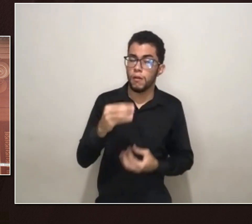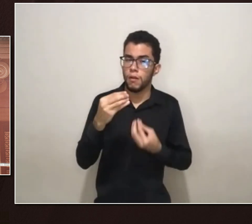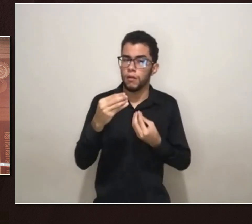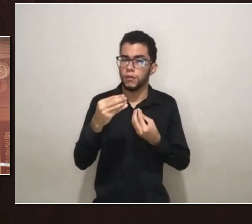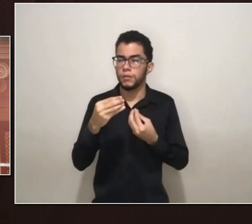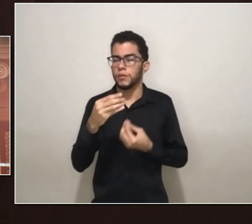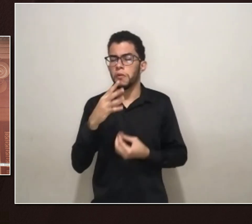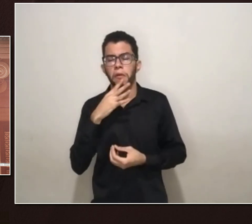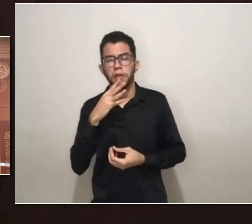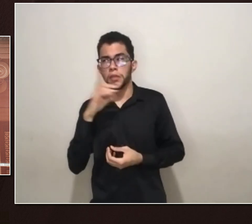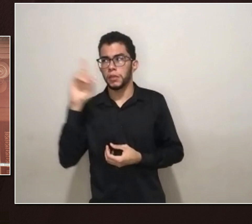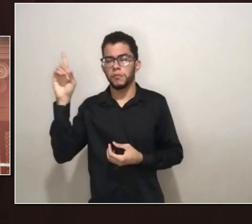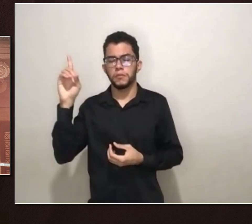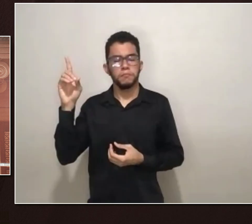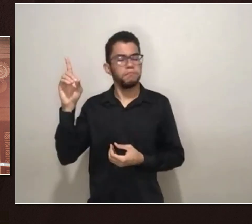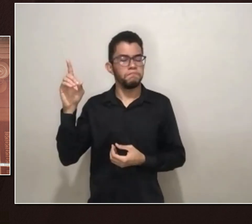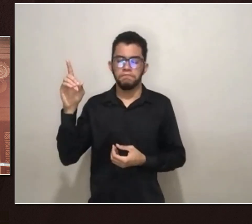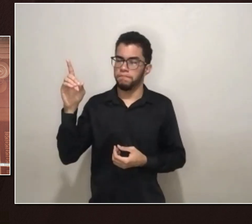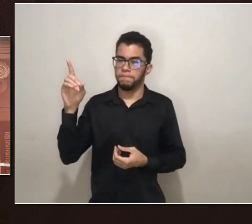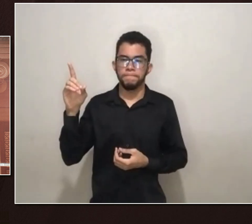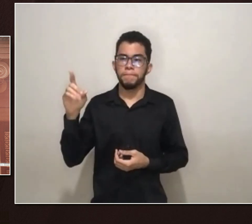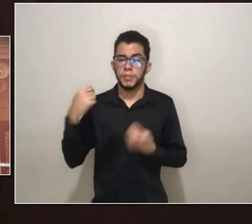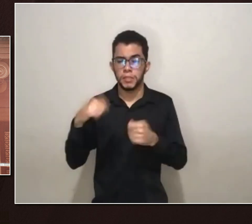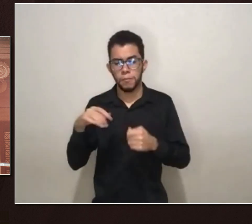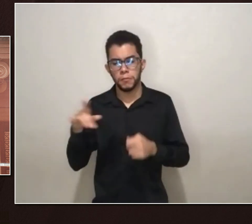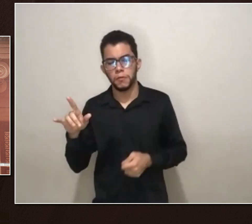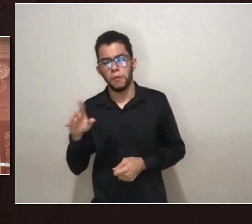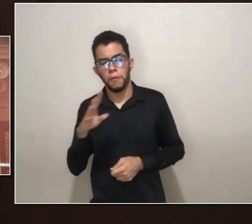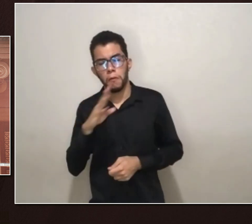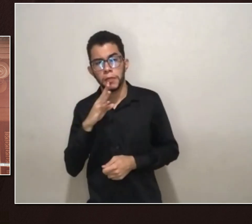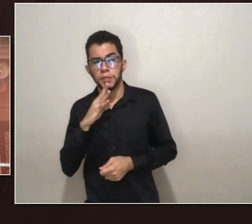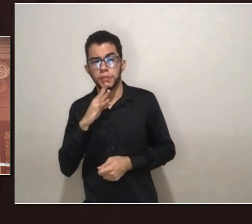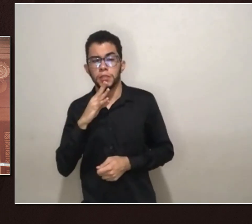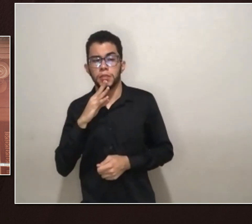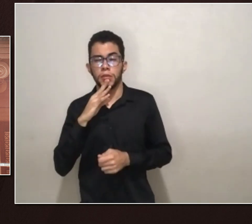Tá? Ó Senhor Jesus, versículo, né,